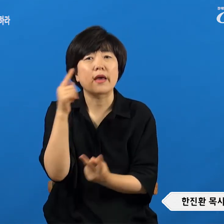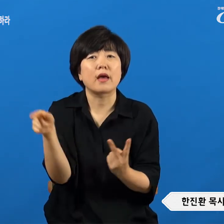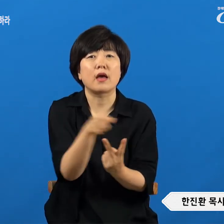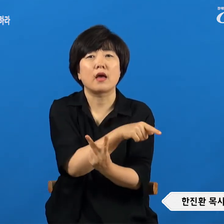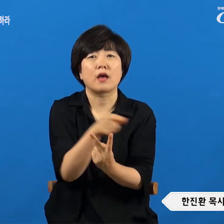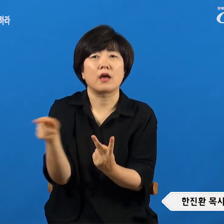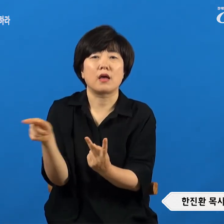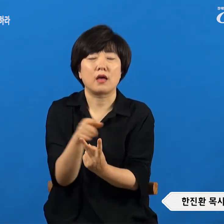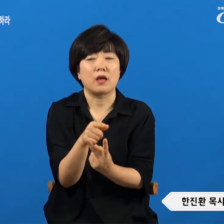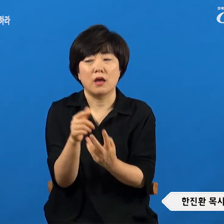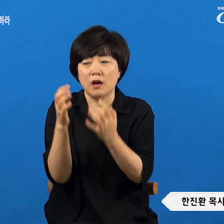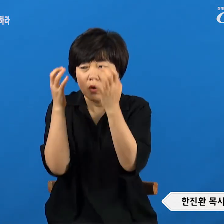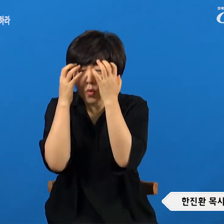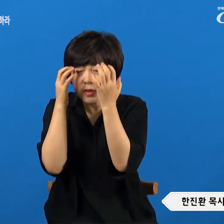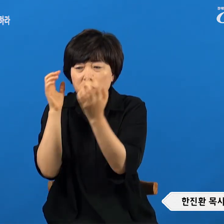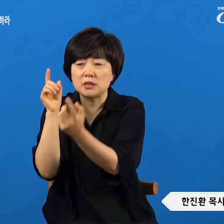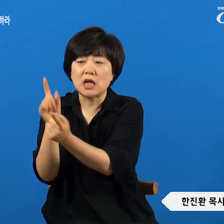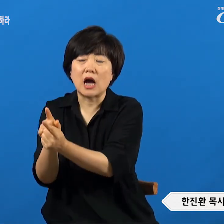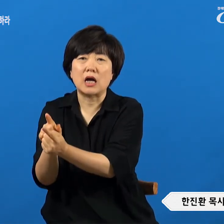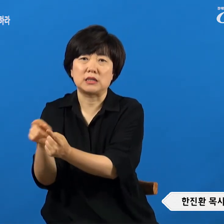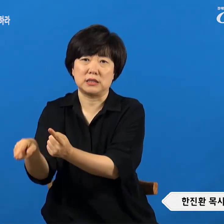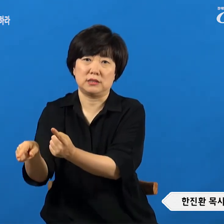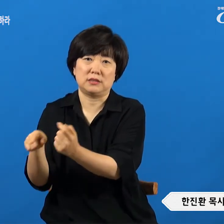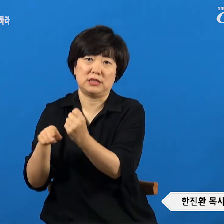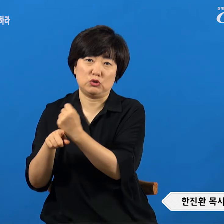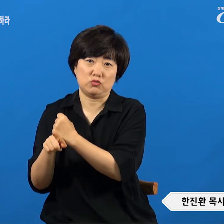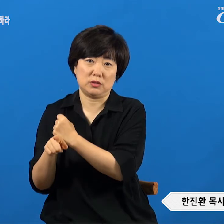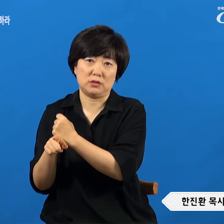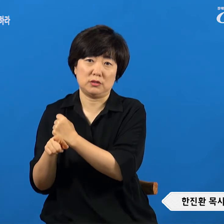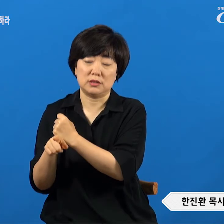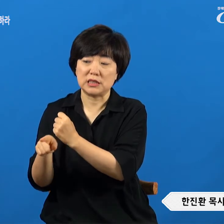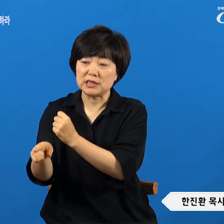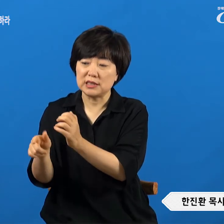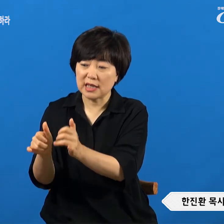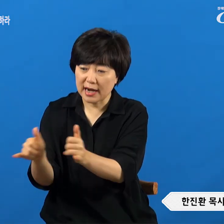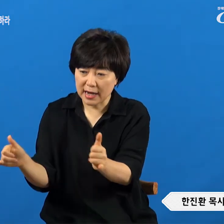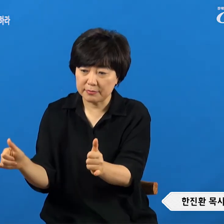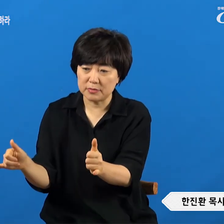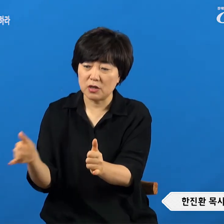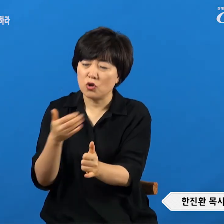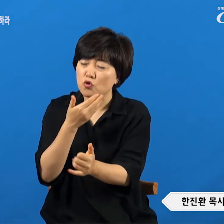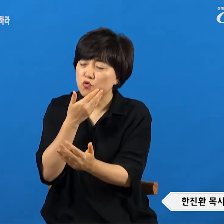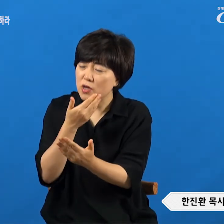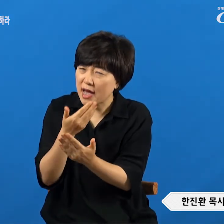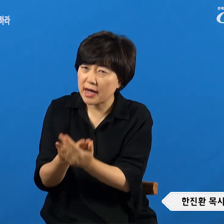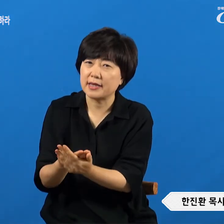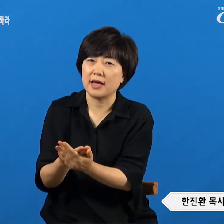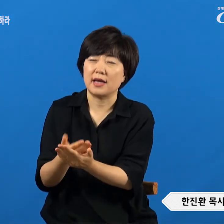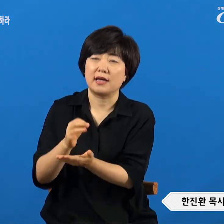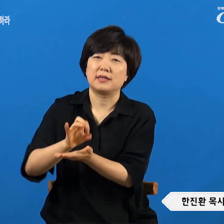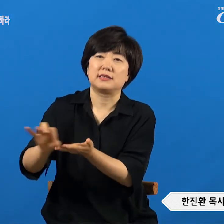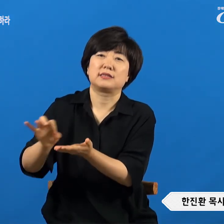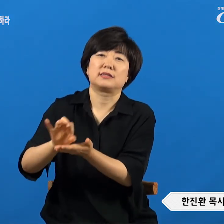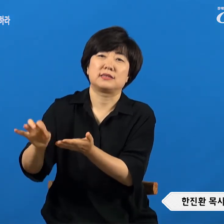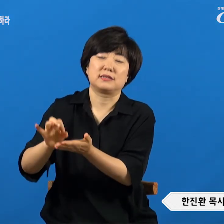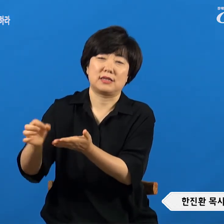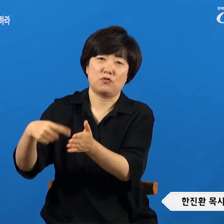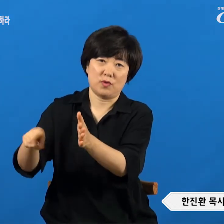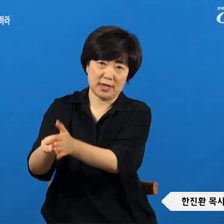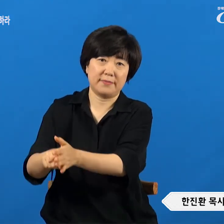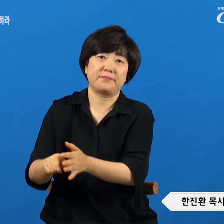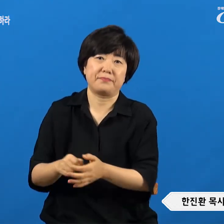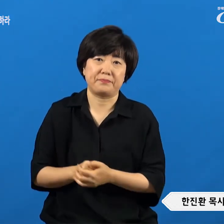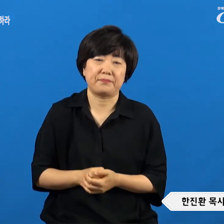고난을 당하게 하시는 것은 하나님이 그 사람을 귀하게 쓰시기 위해서입니다.